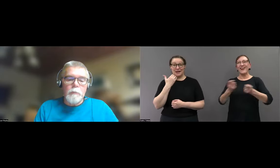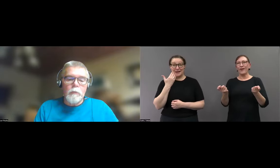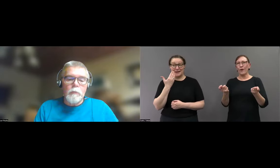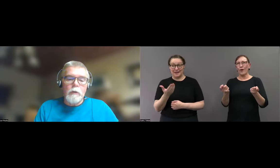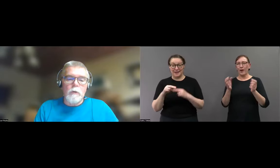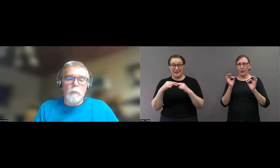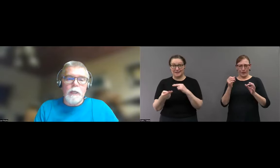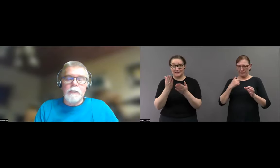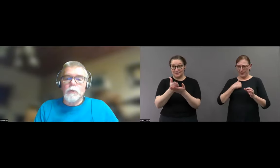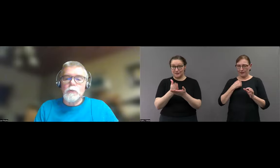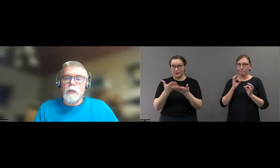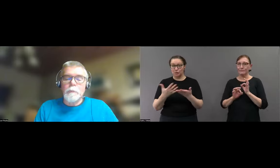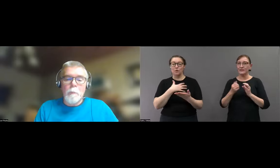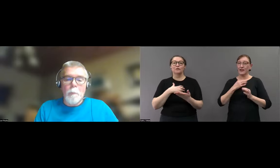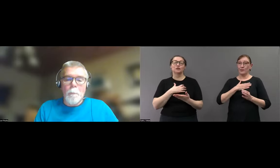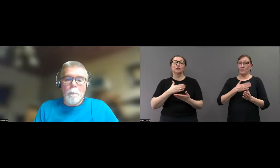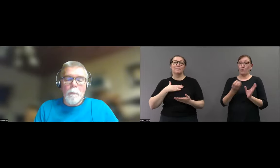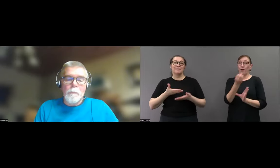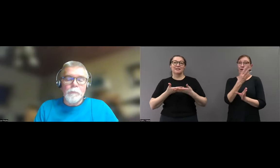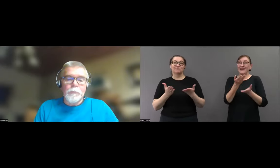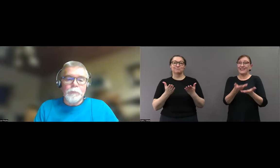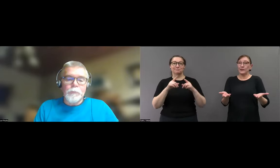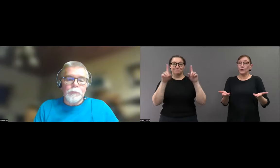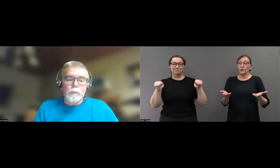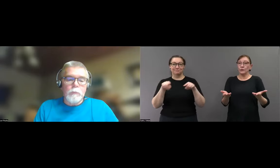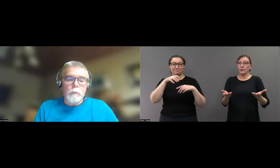jaettua tämän oman esitykseni.